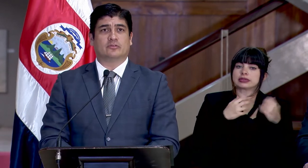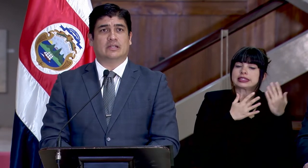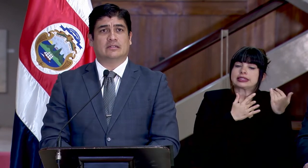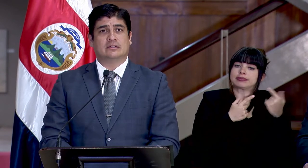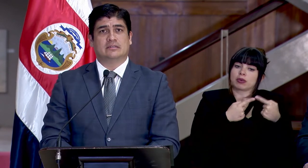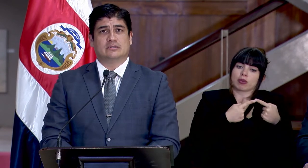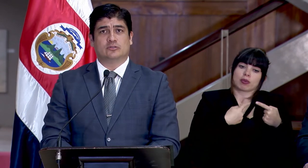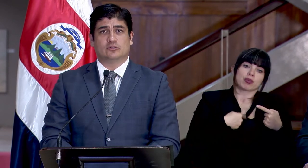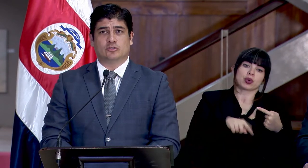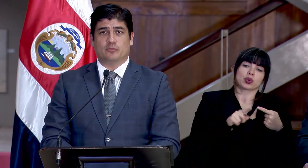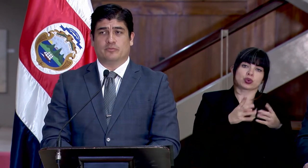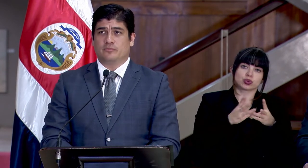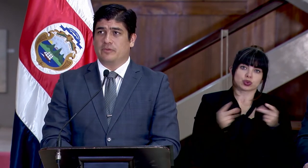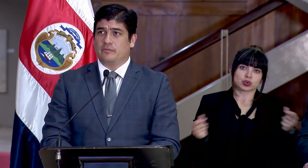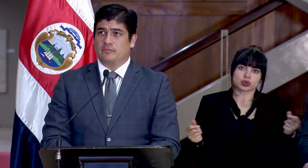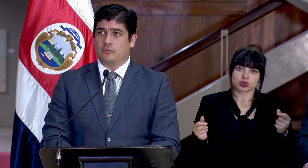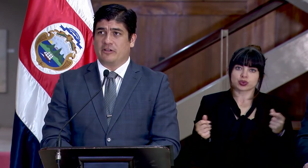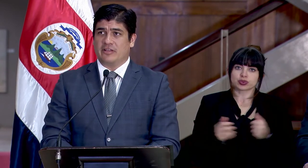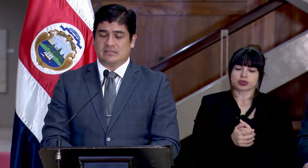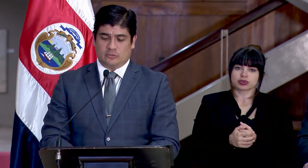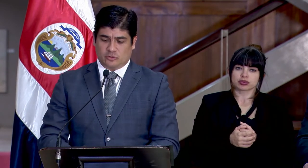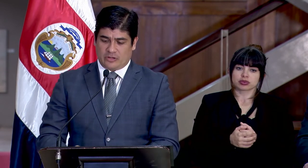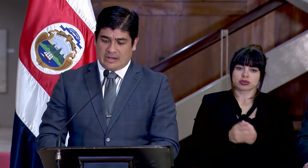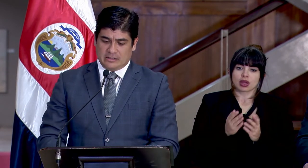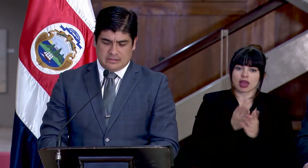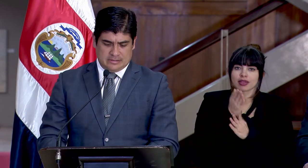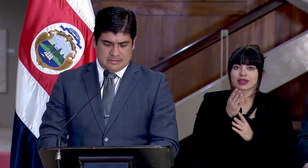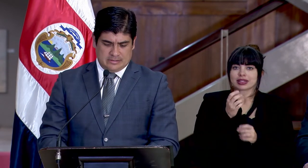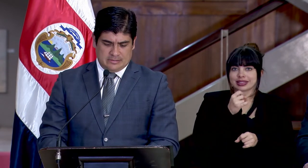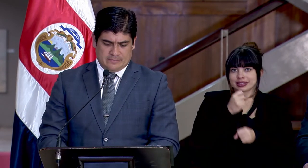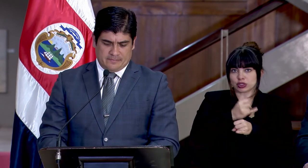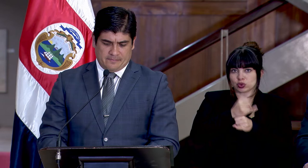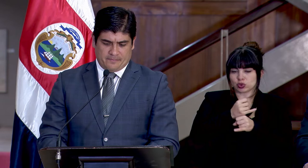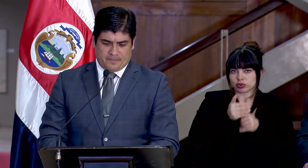una pronta solución por la vía institucional.